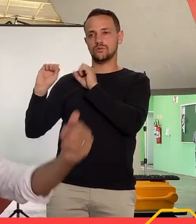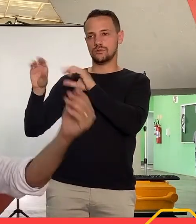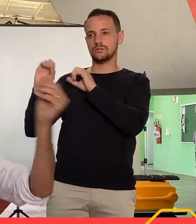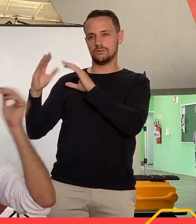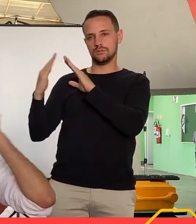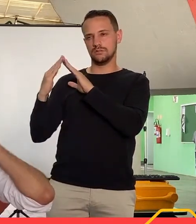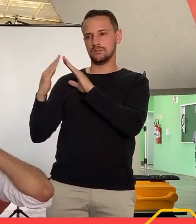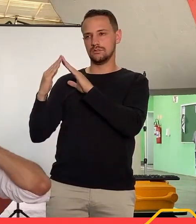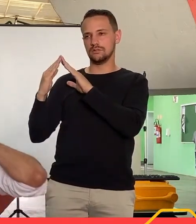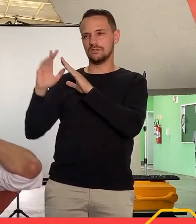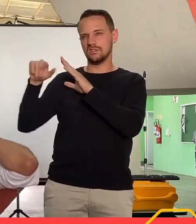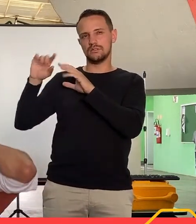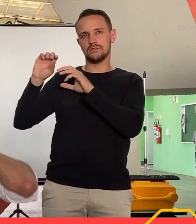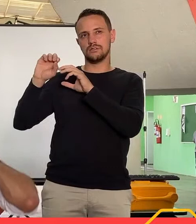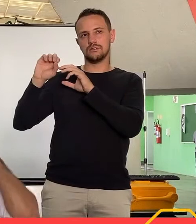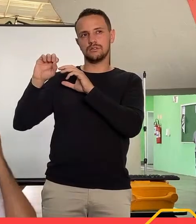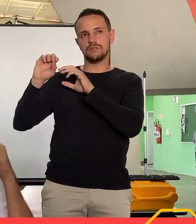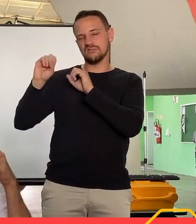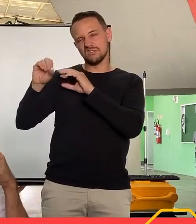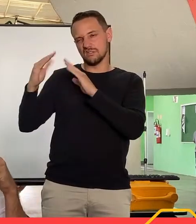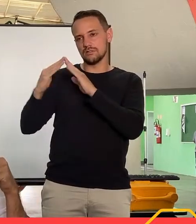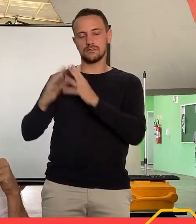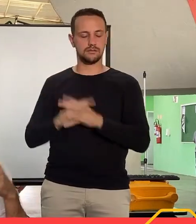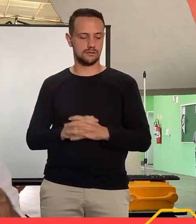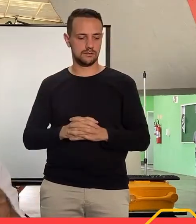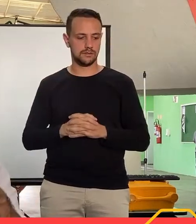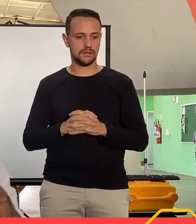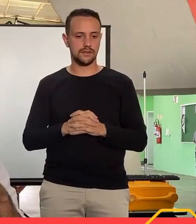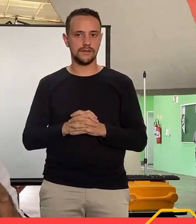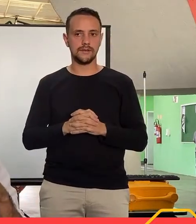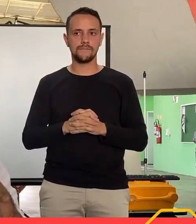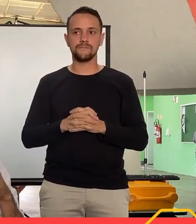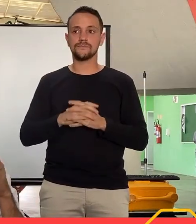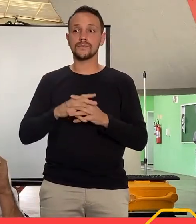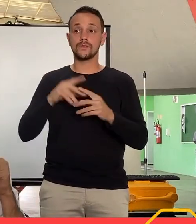né? Doméstica, que